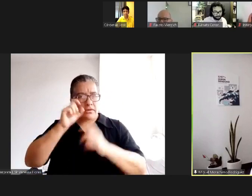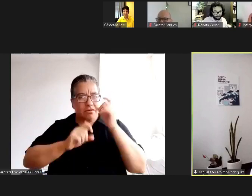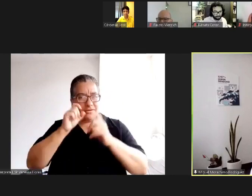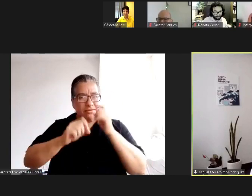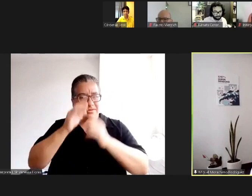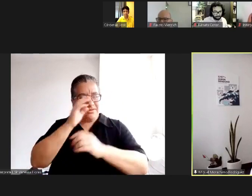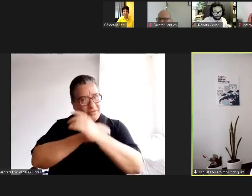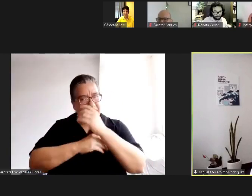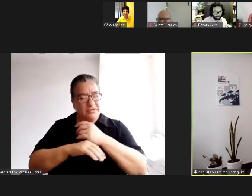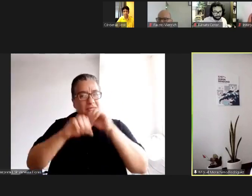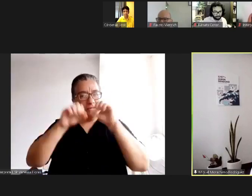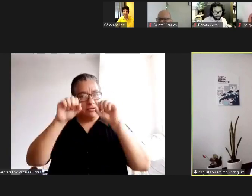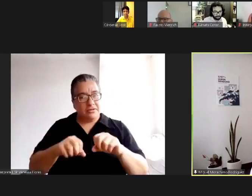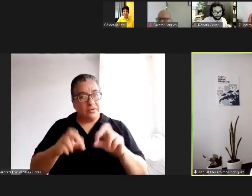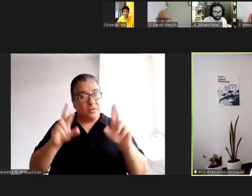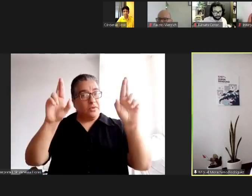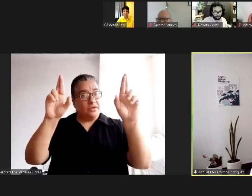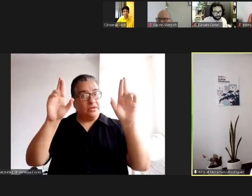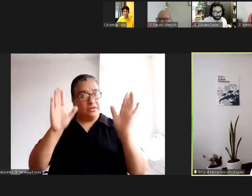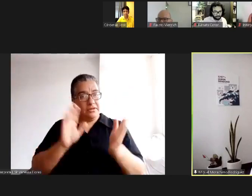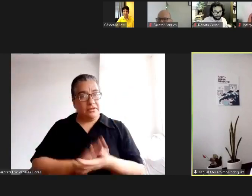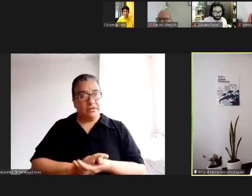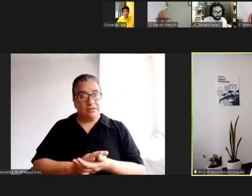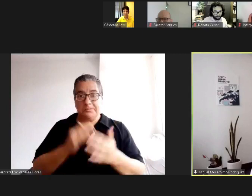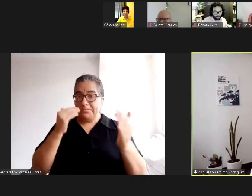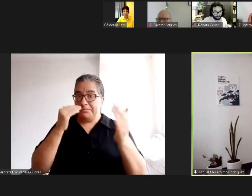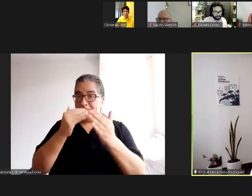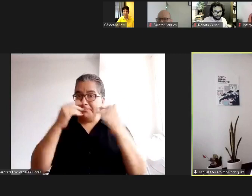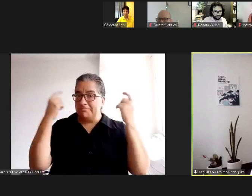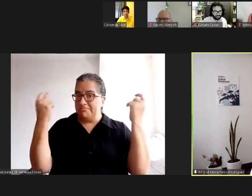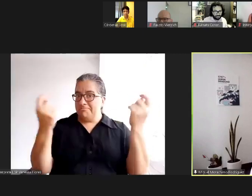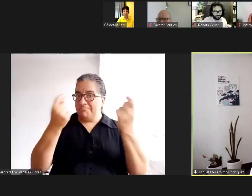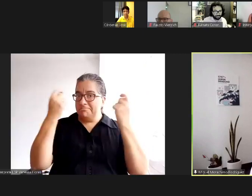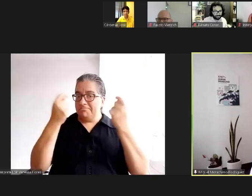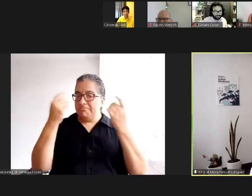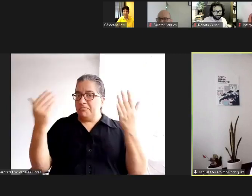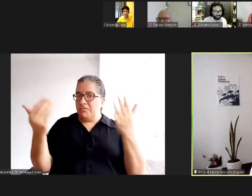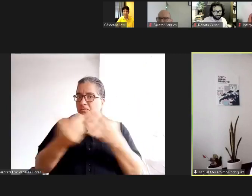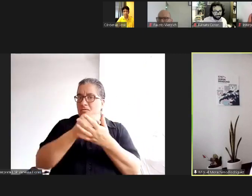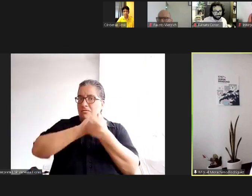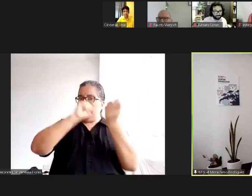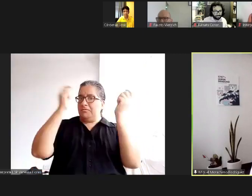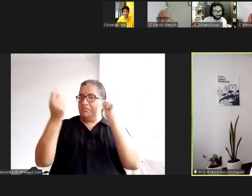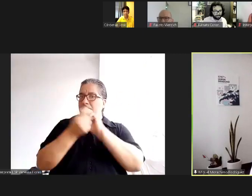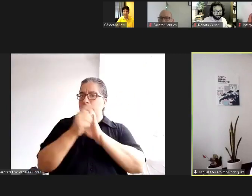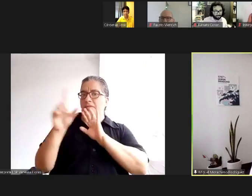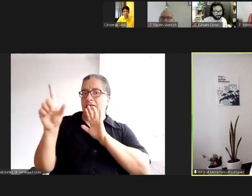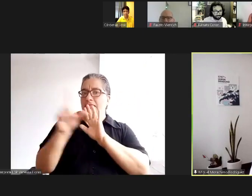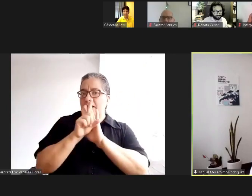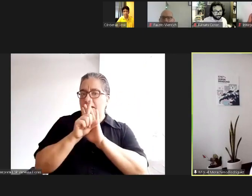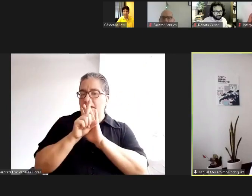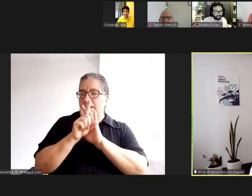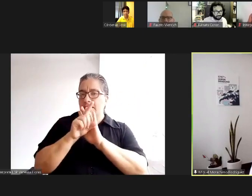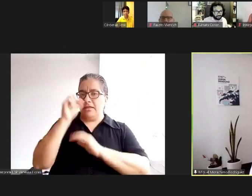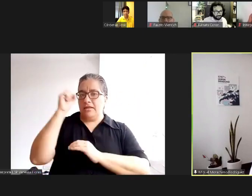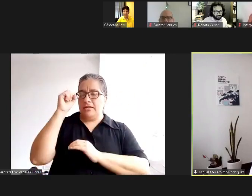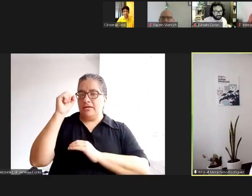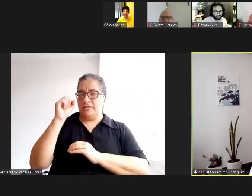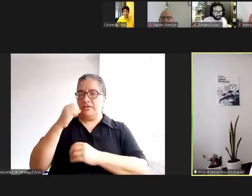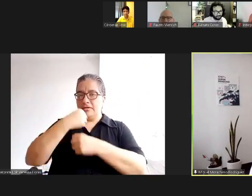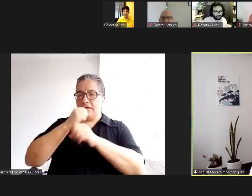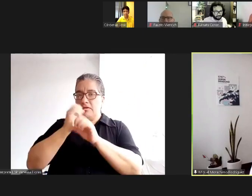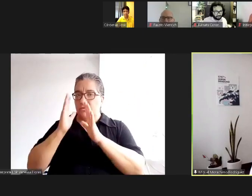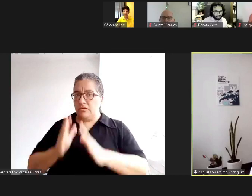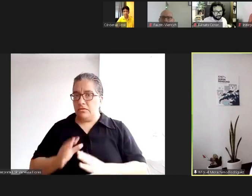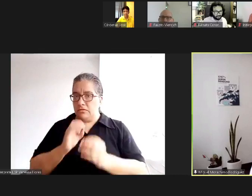que ojalá que pronto estemos celebrando esta nueva modificación a la Ley de Derechos de Autor, que ojalá que sea una de